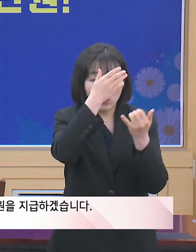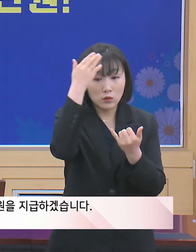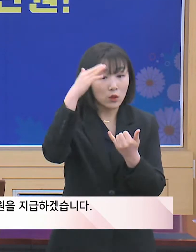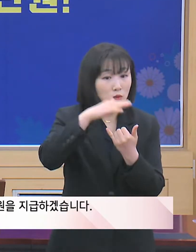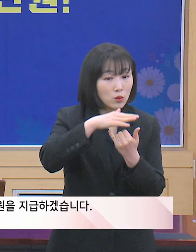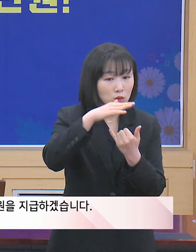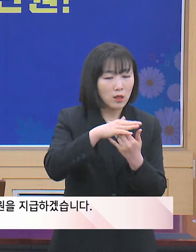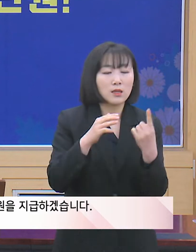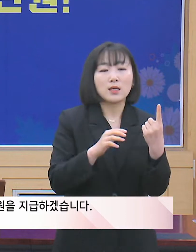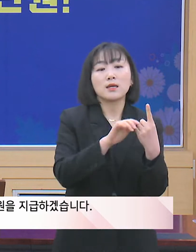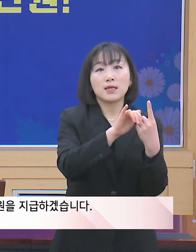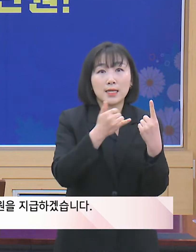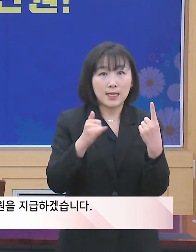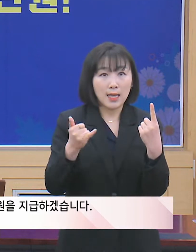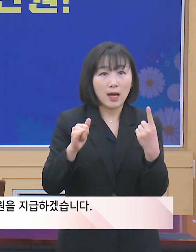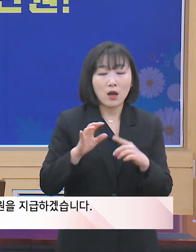1인당